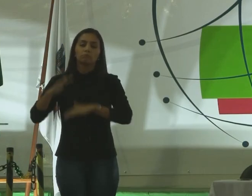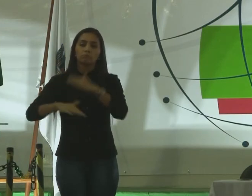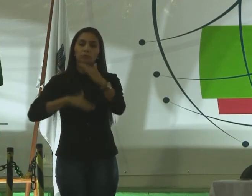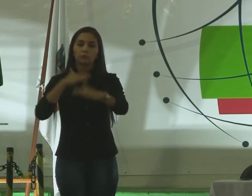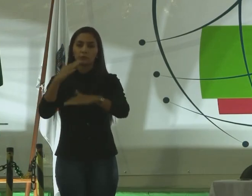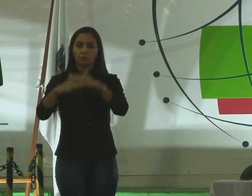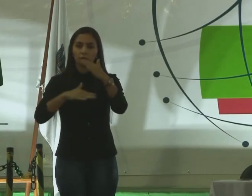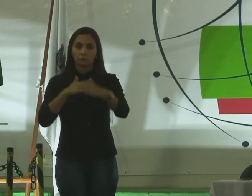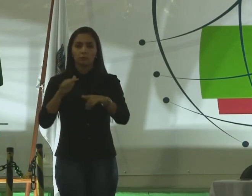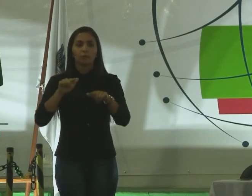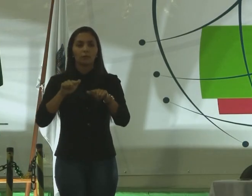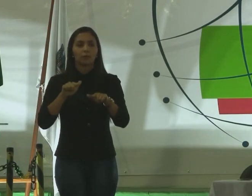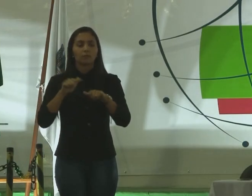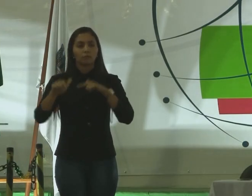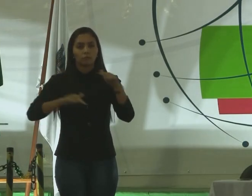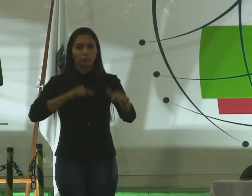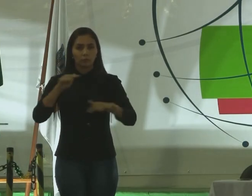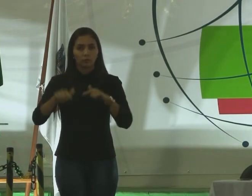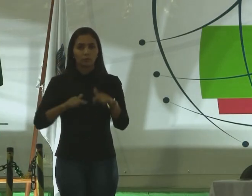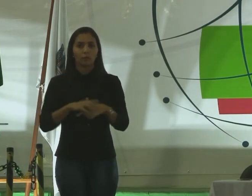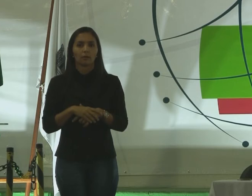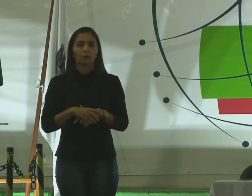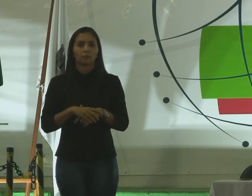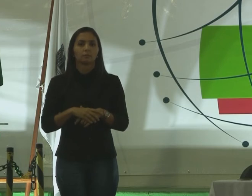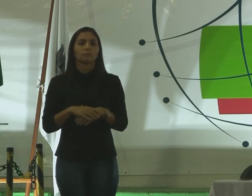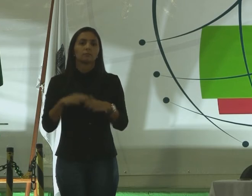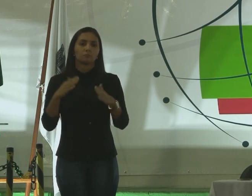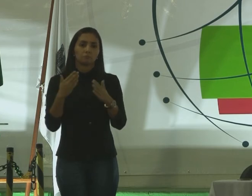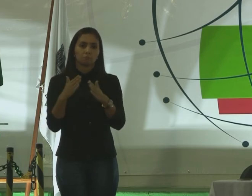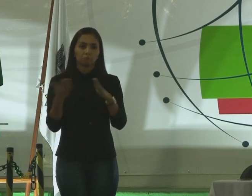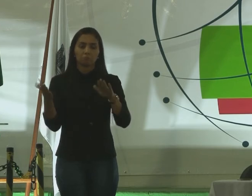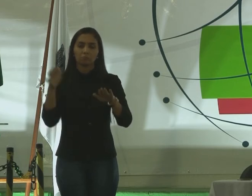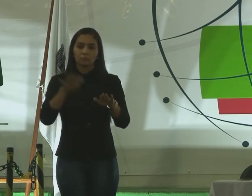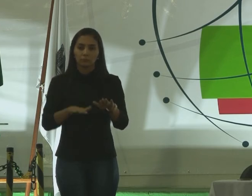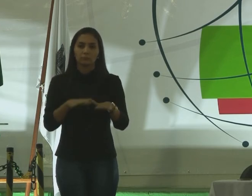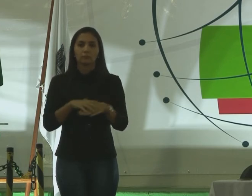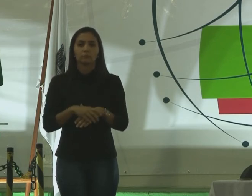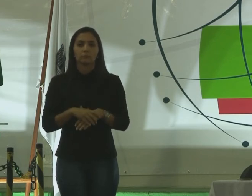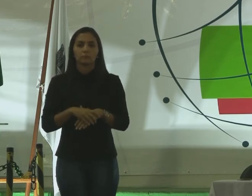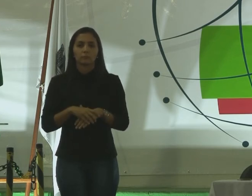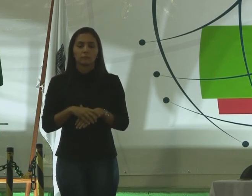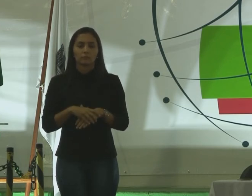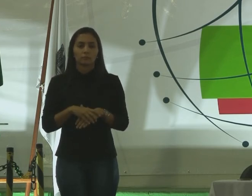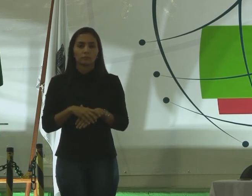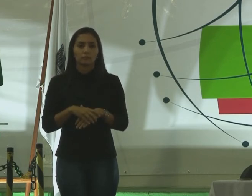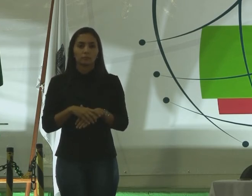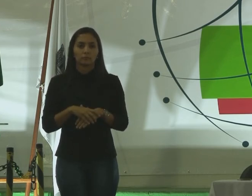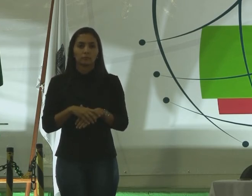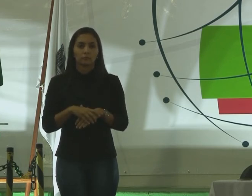todos esses processos, mas a suspensão para que a gente olhe para o sujeito em desenvolvimento e que